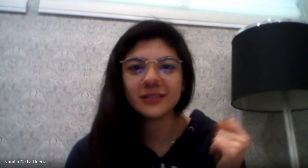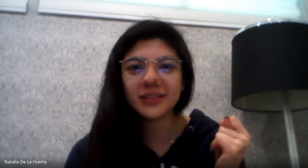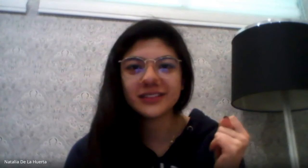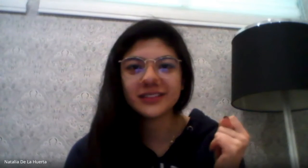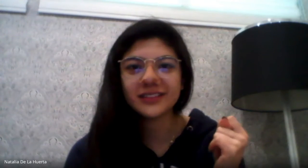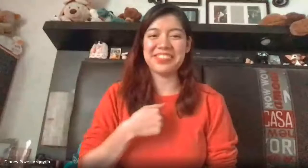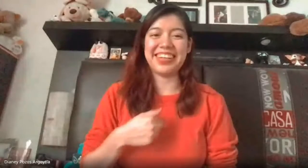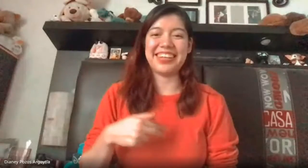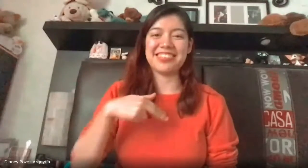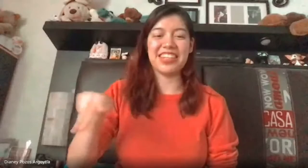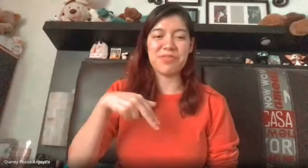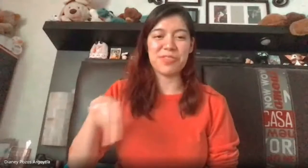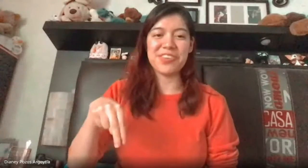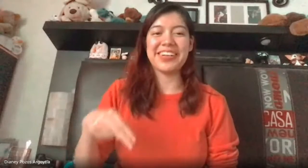la sé. Llamo